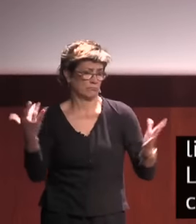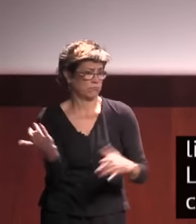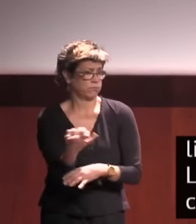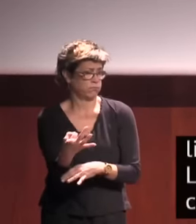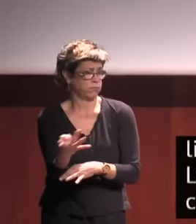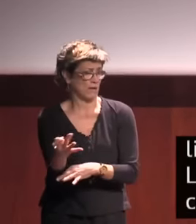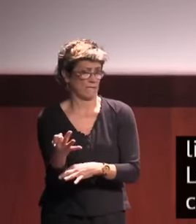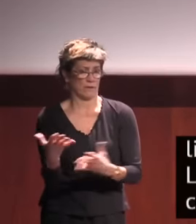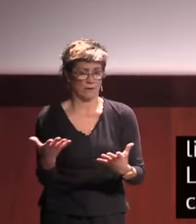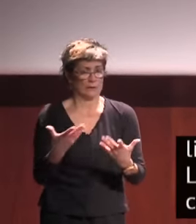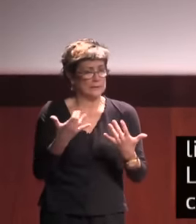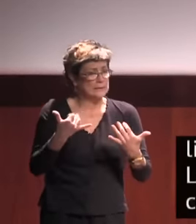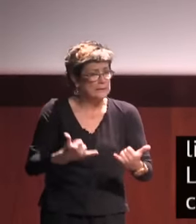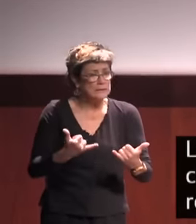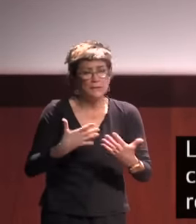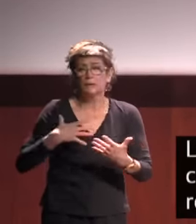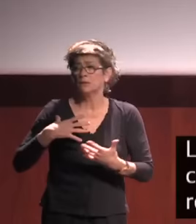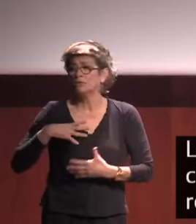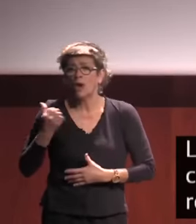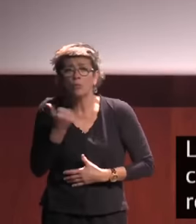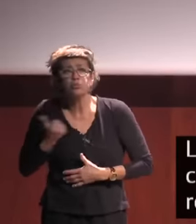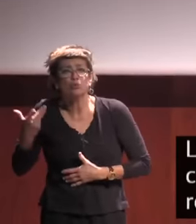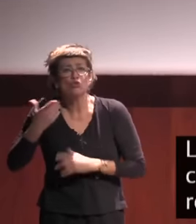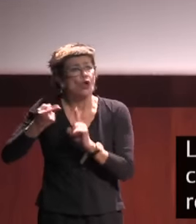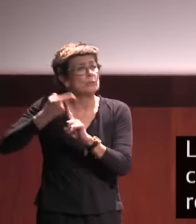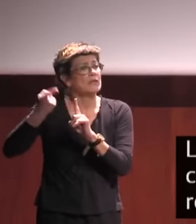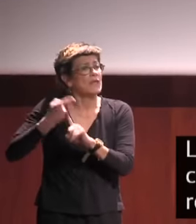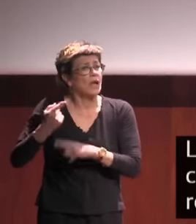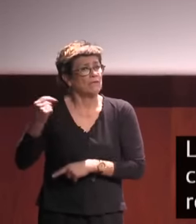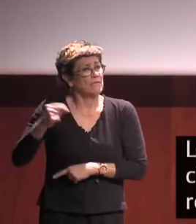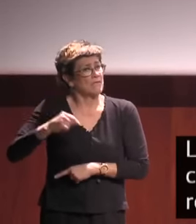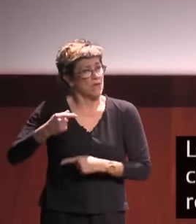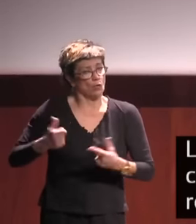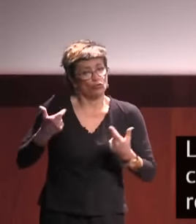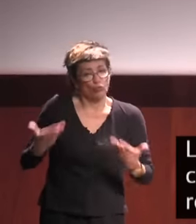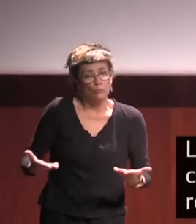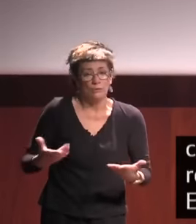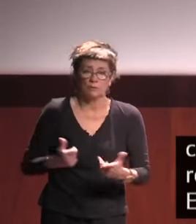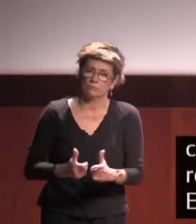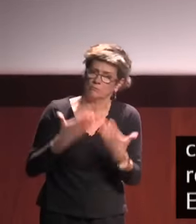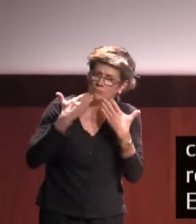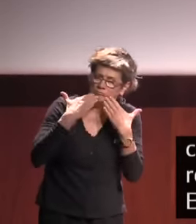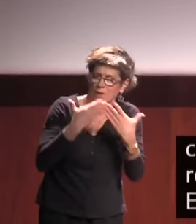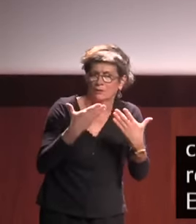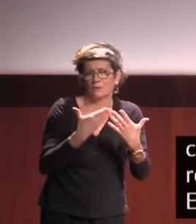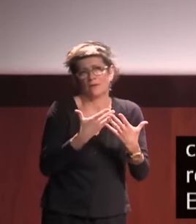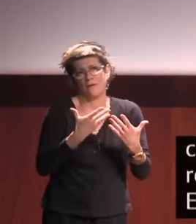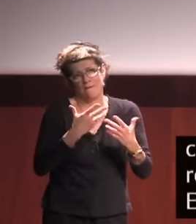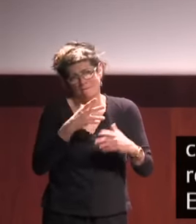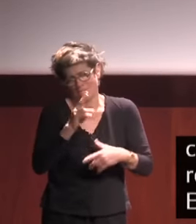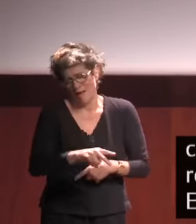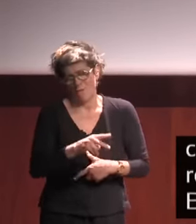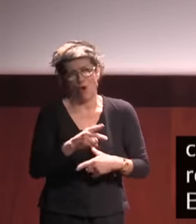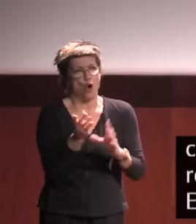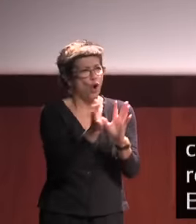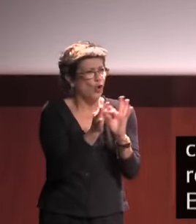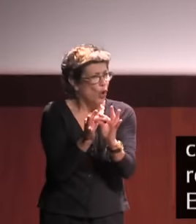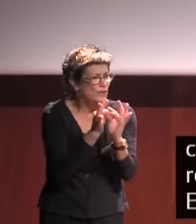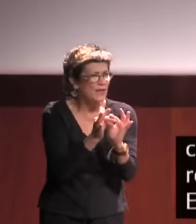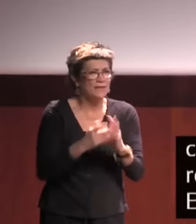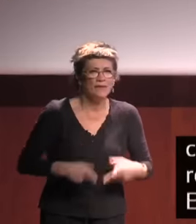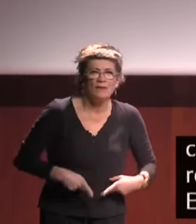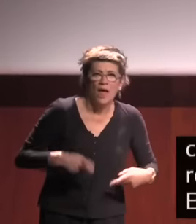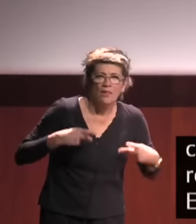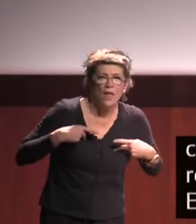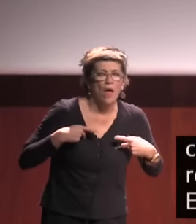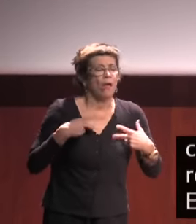réunir les différents spécialistes qui sont présents aujourd'hui. Et je remercie très chaleureusement les coordinatrices des ateliers du livre, Aline